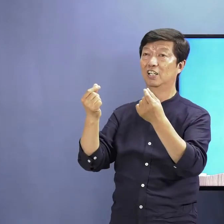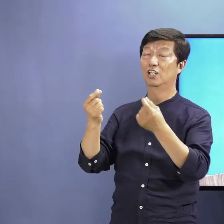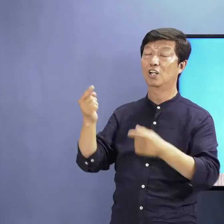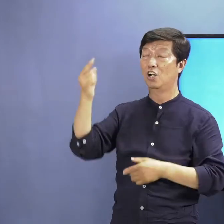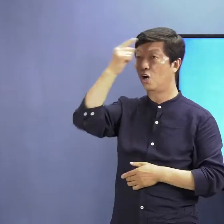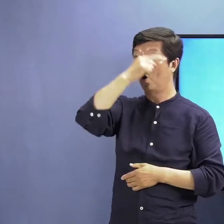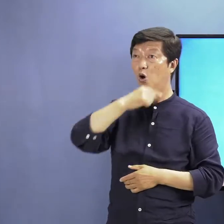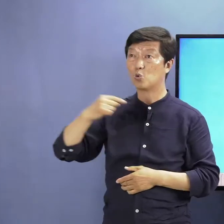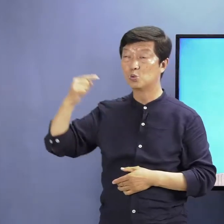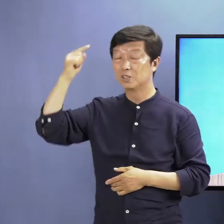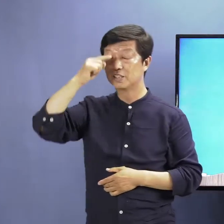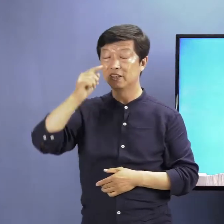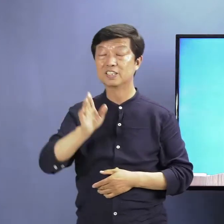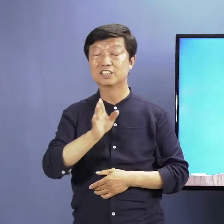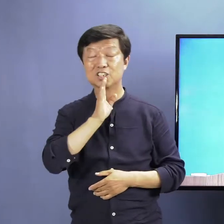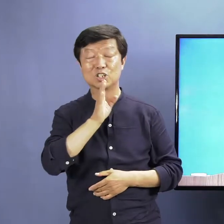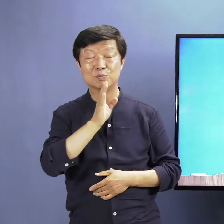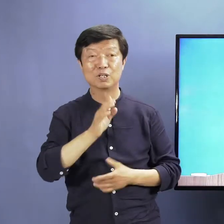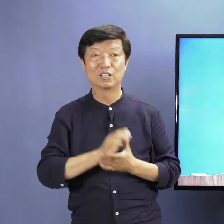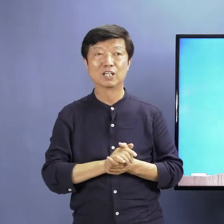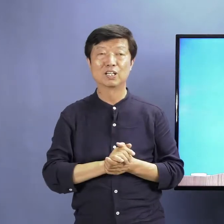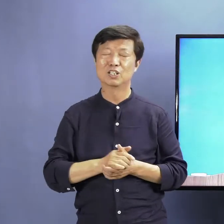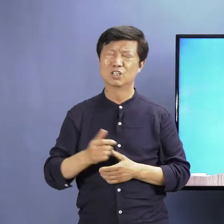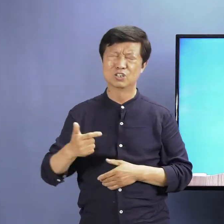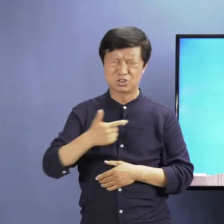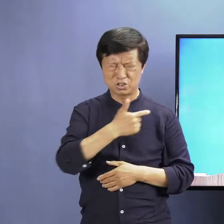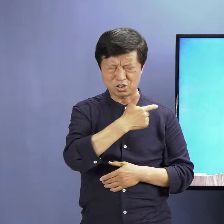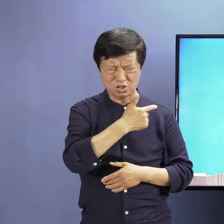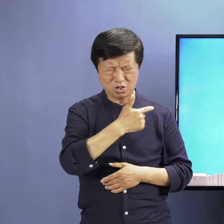얼굴들이요, 난 그렇게 아름다울 수가 없어요.